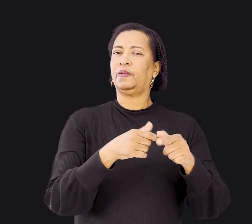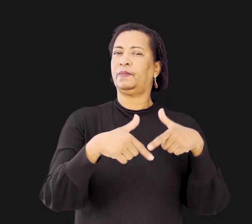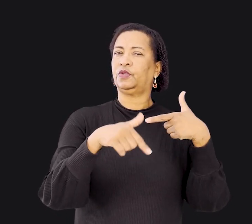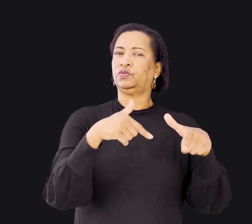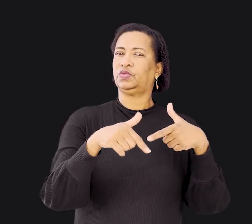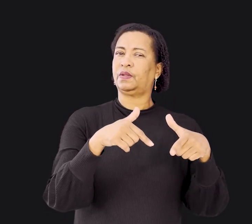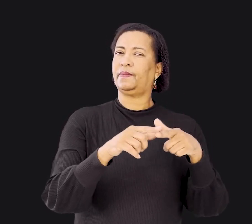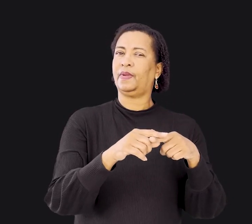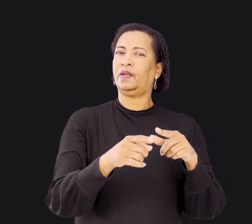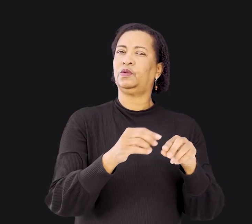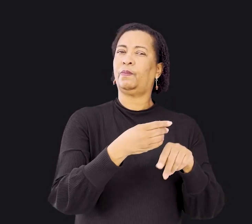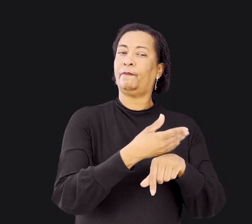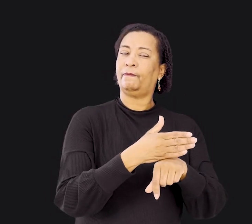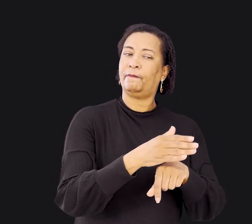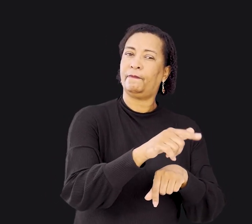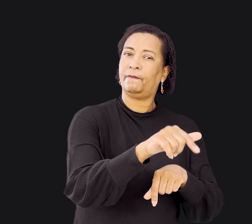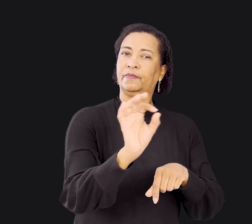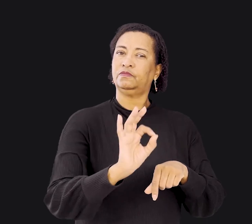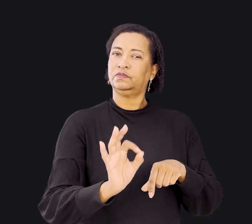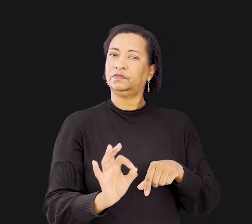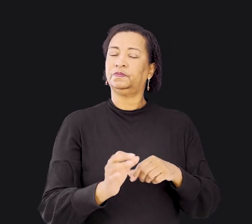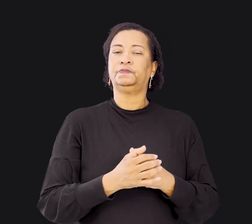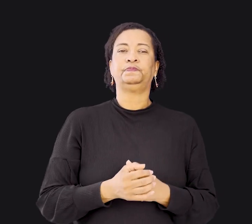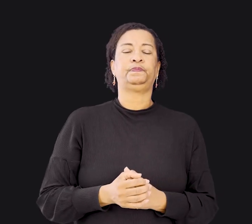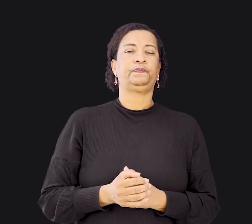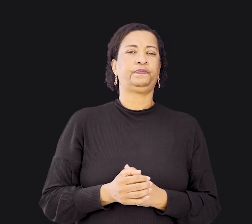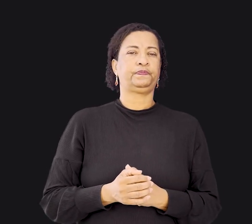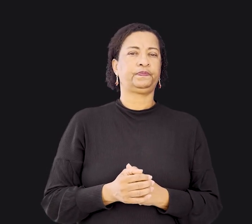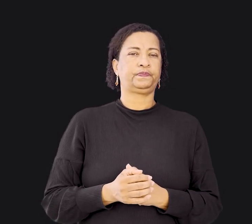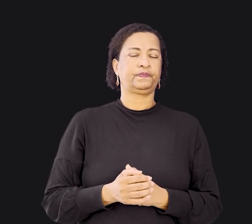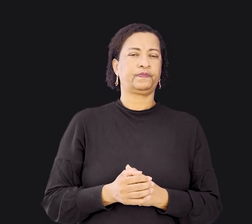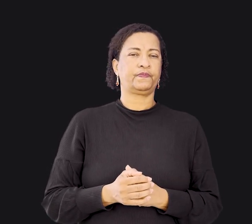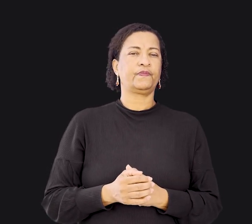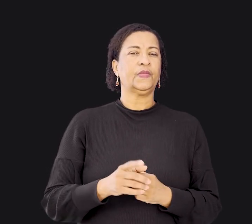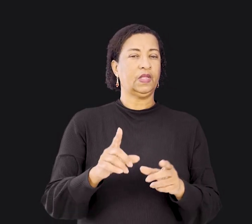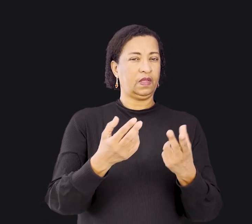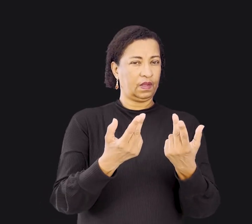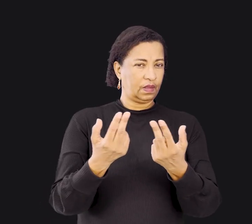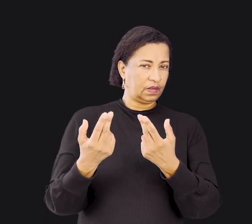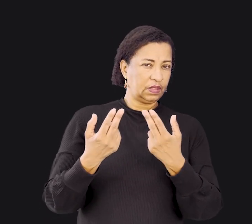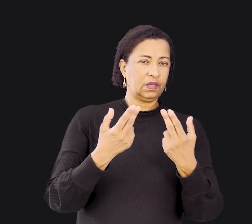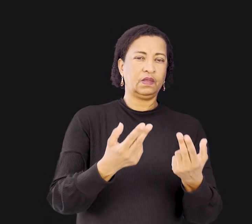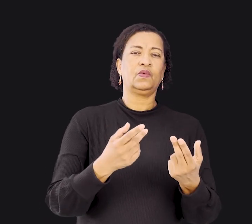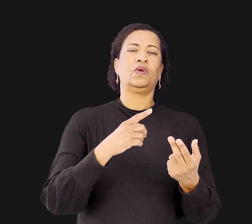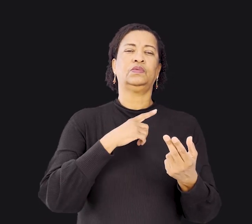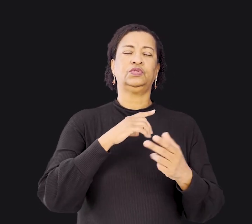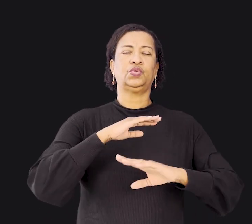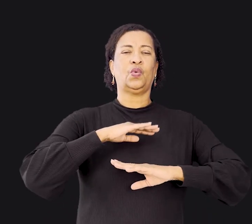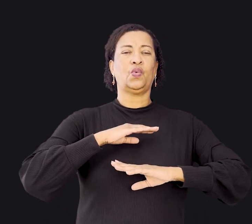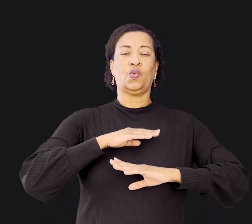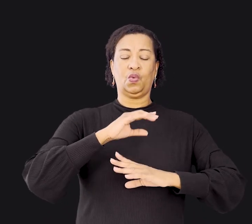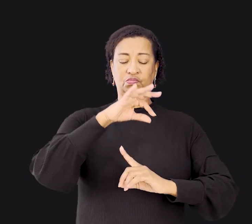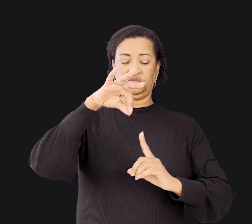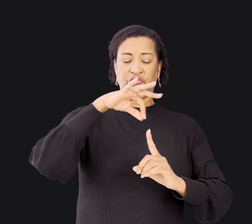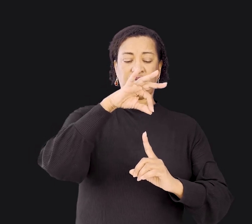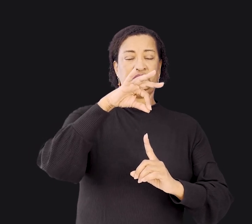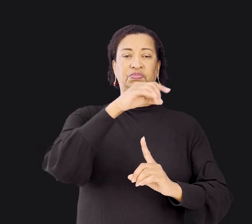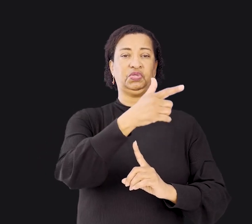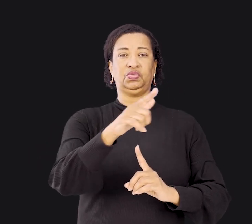acolheu os espias e os fez sair por outro caminho? Assim como o corpo sem espírito está morto, também a fé sem